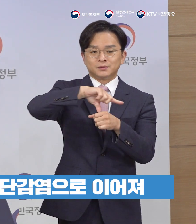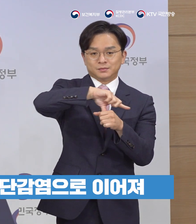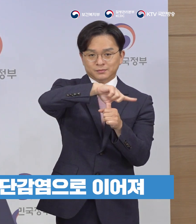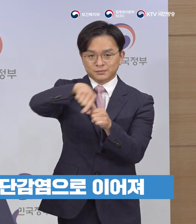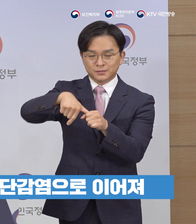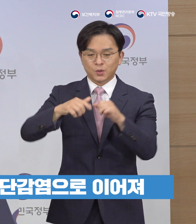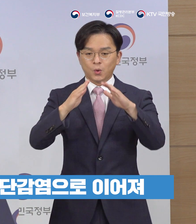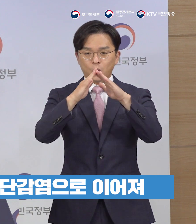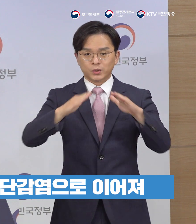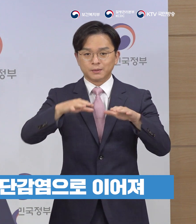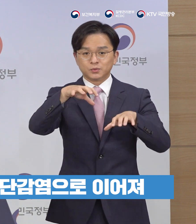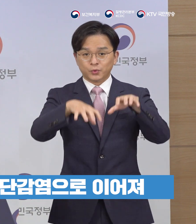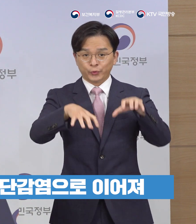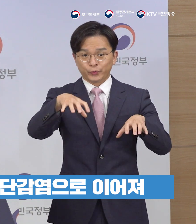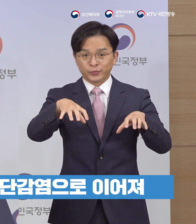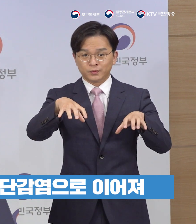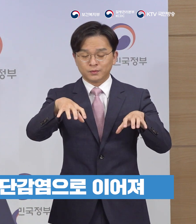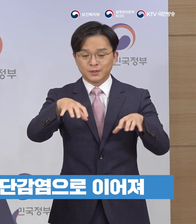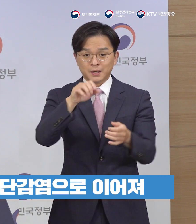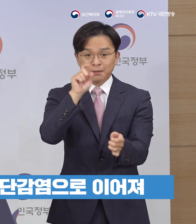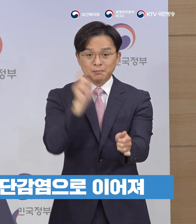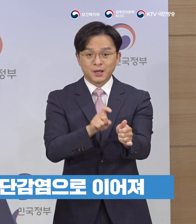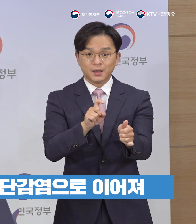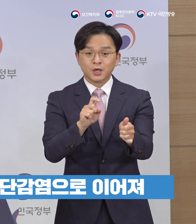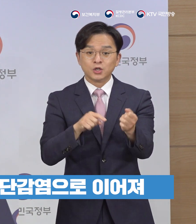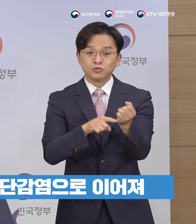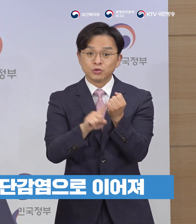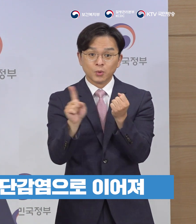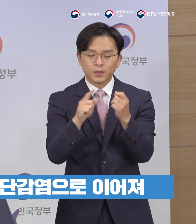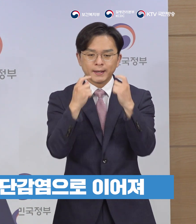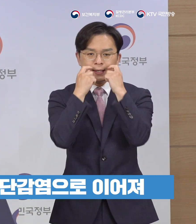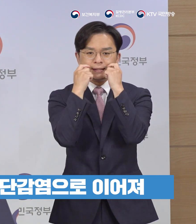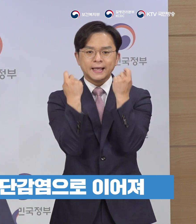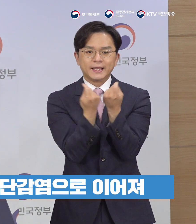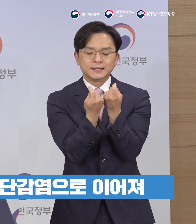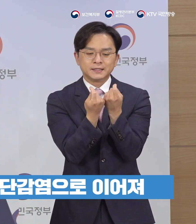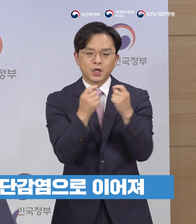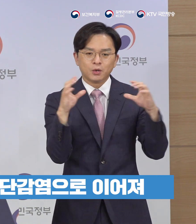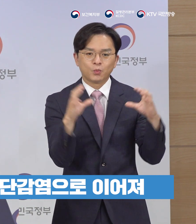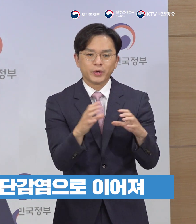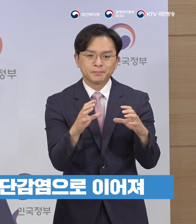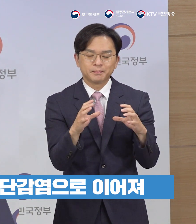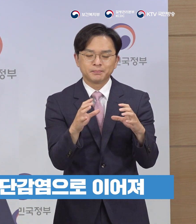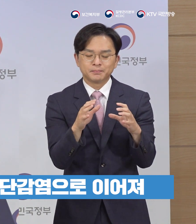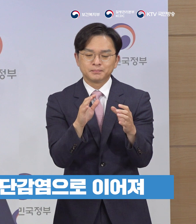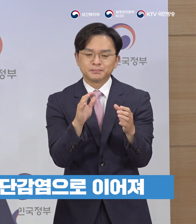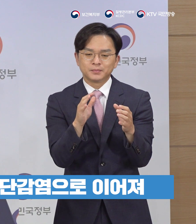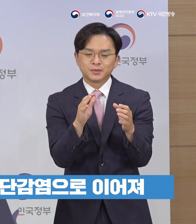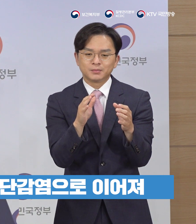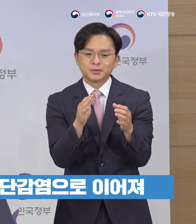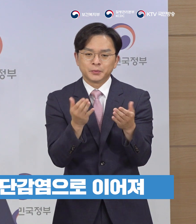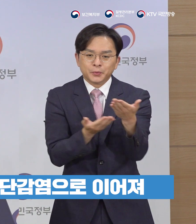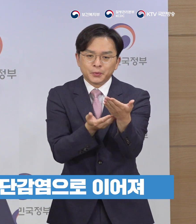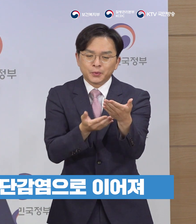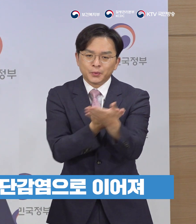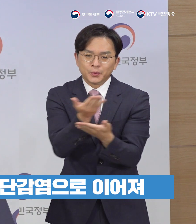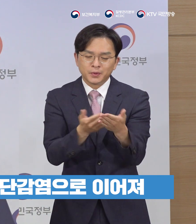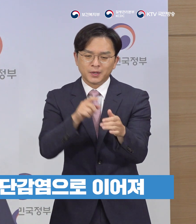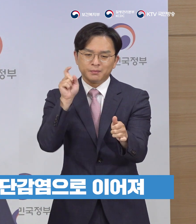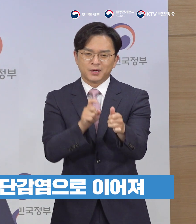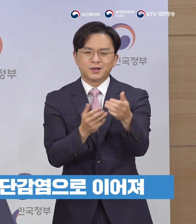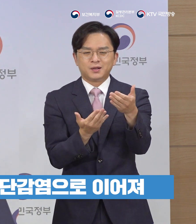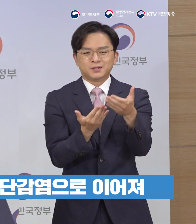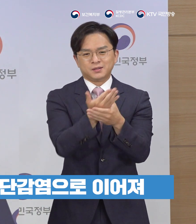다만 수도권과 호남권의 환자 발생이 계속 직장과 친목 모임 등 소규모의 집단